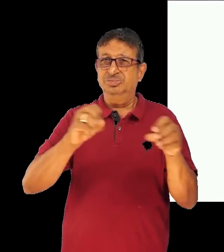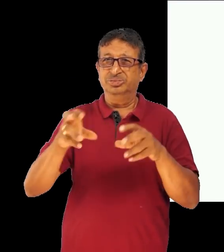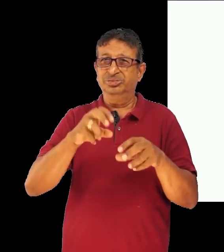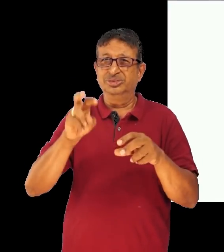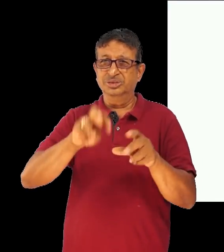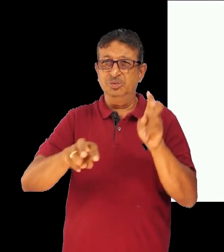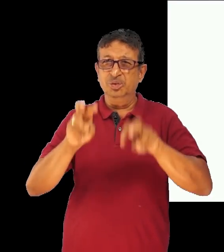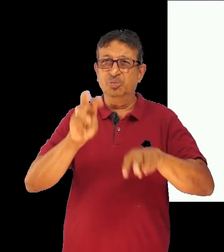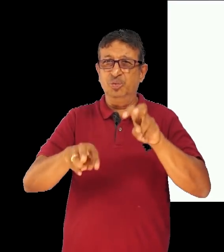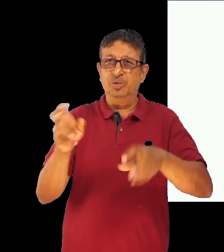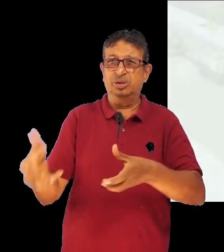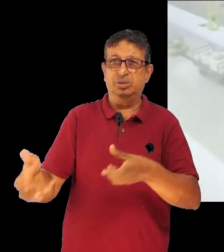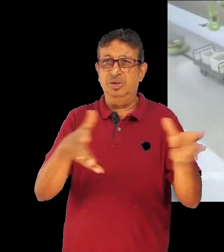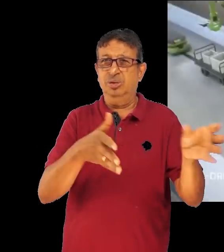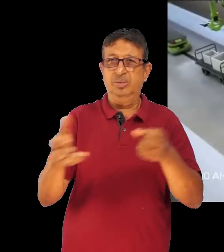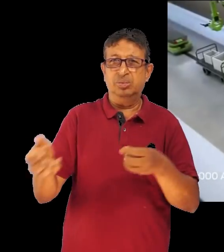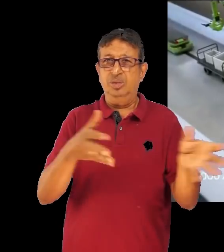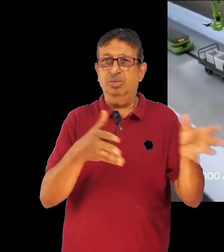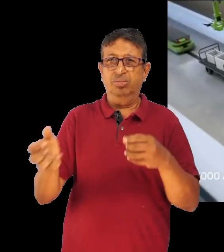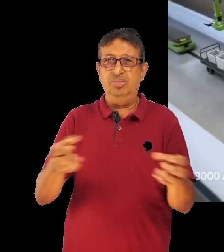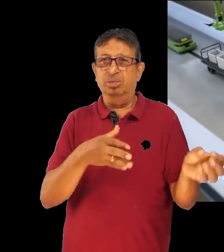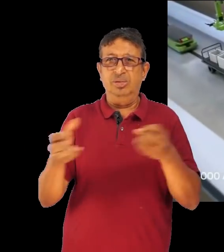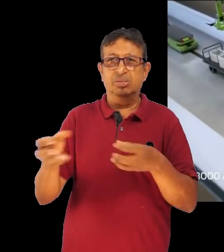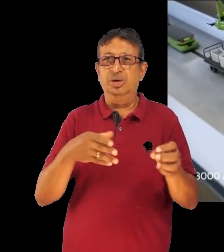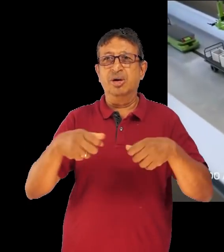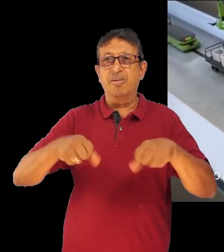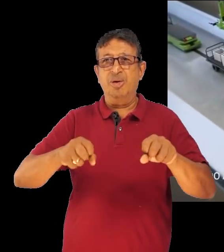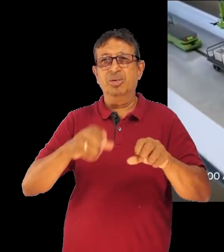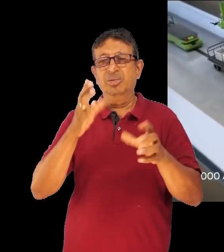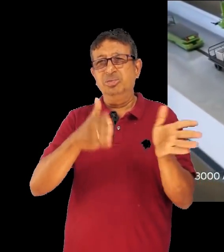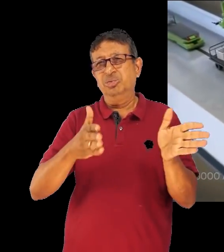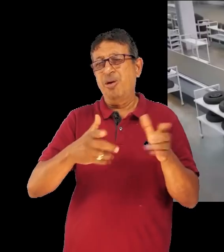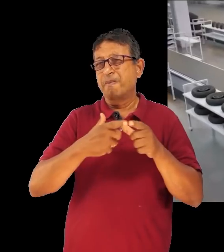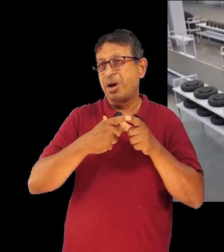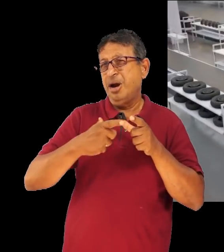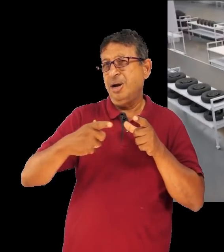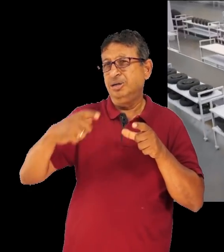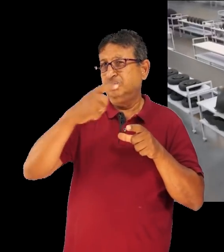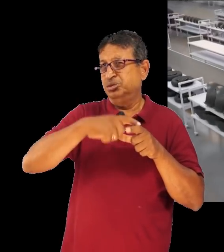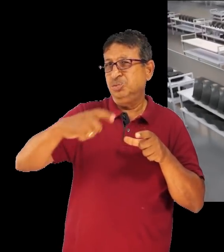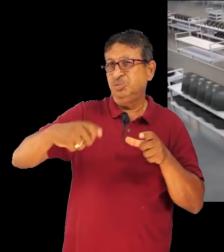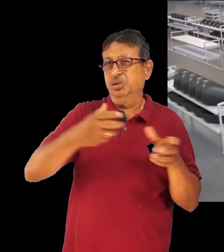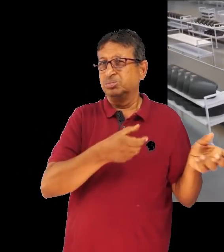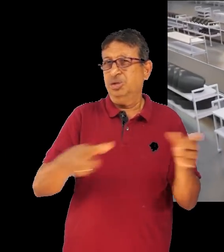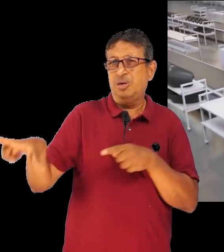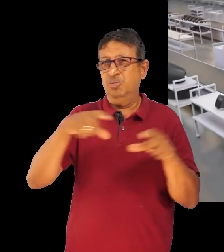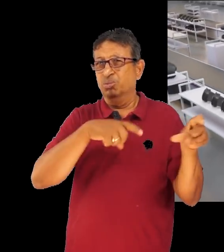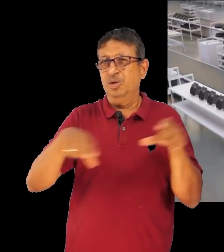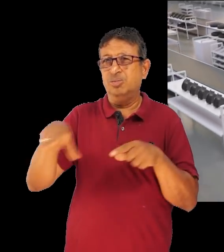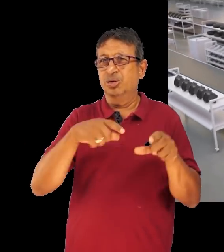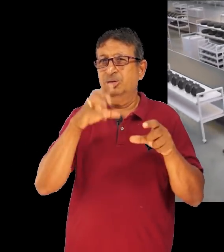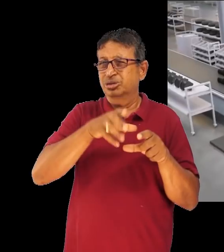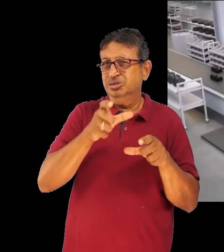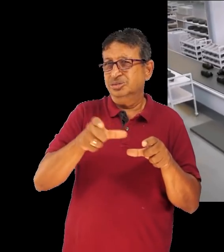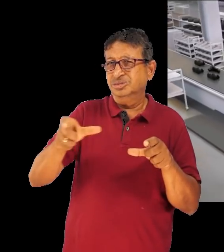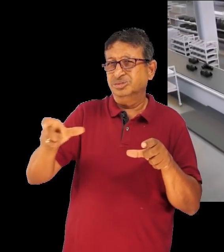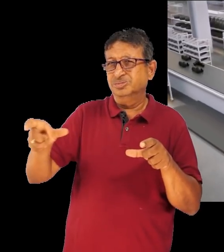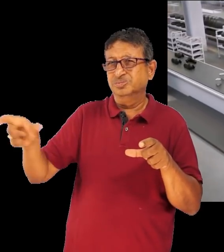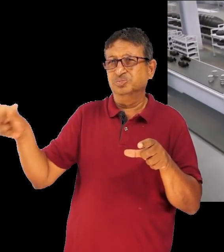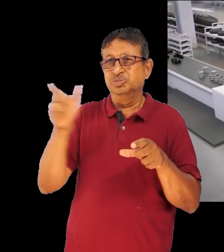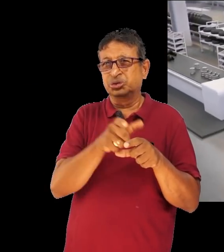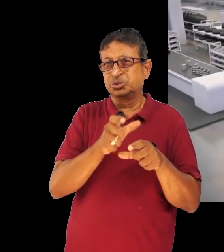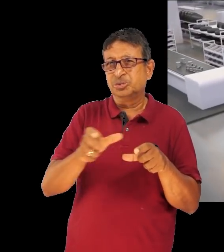न्यूट्रल छोड़िए नेगेटिव हो चुका है। लेकिन कंपनी यहीं पर नहीं रुकी, वो तो 2 एकर्स के फॉरेस्ट को फैक्ट्री के भीतर भी बनाने वाले हैं। यहाँ